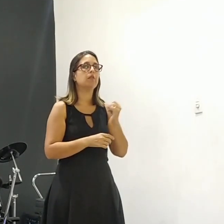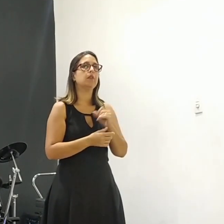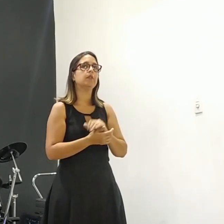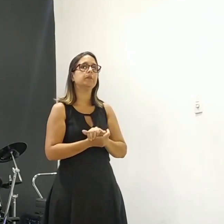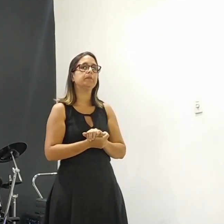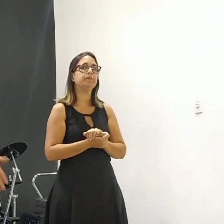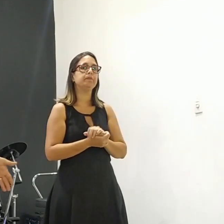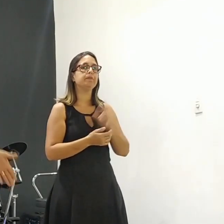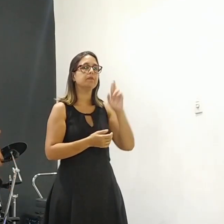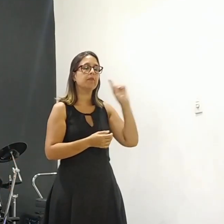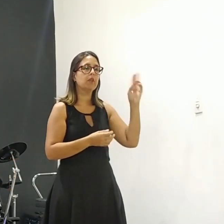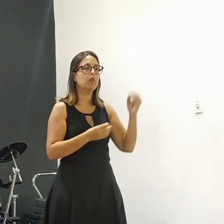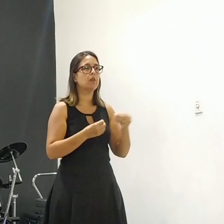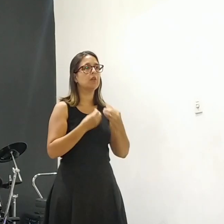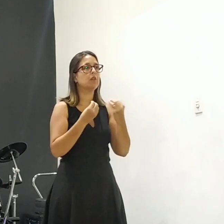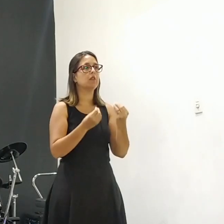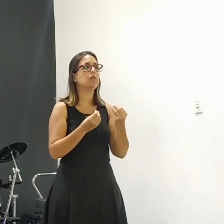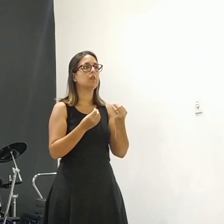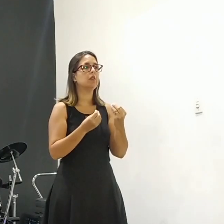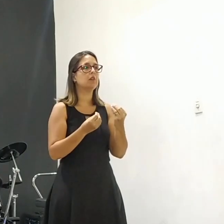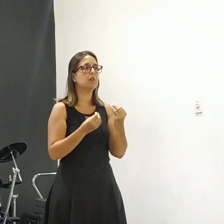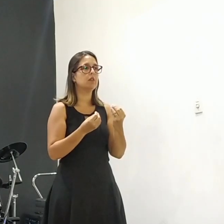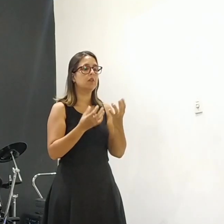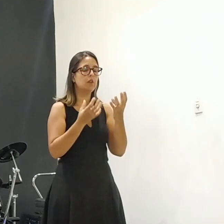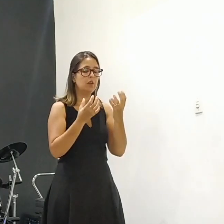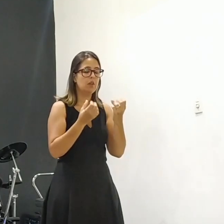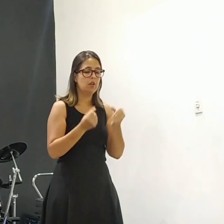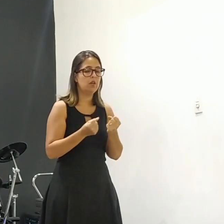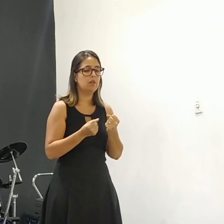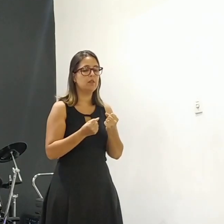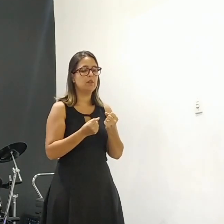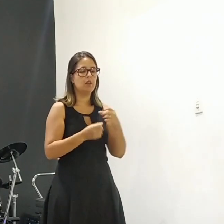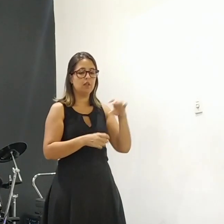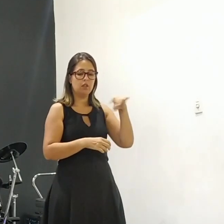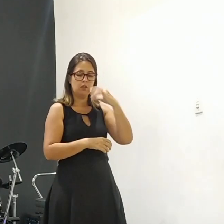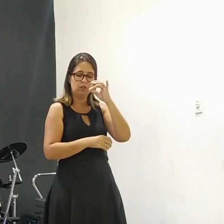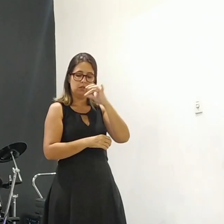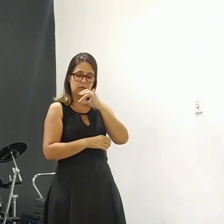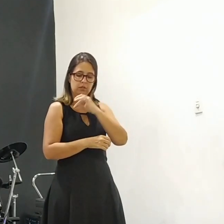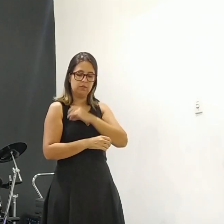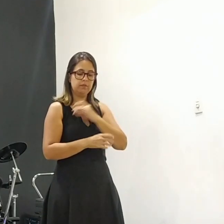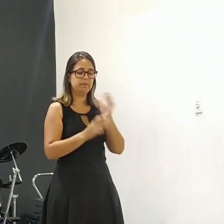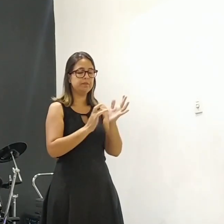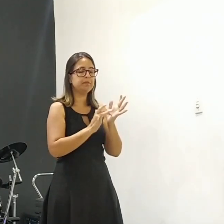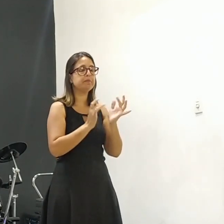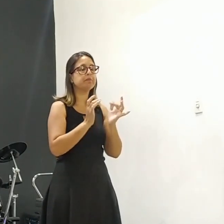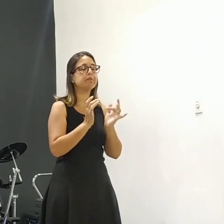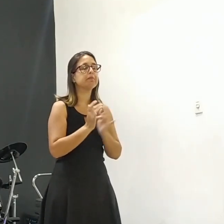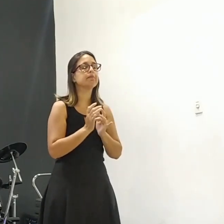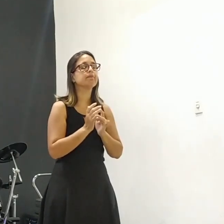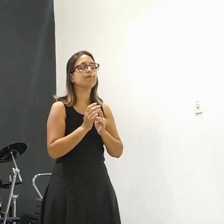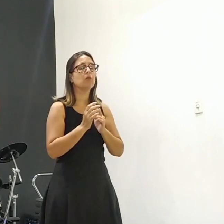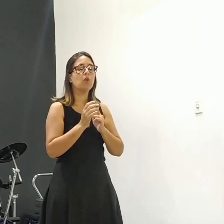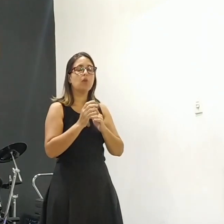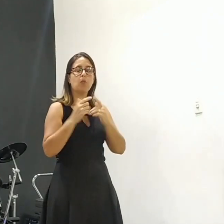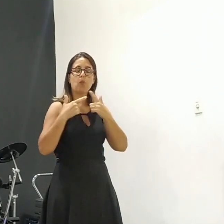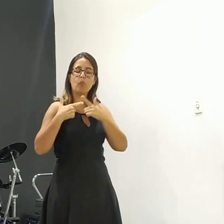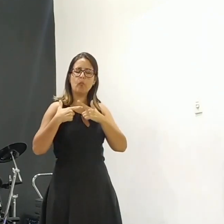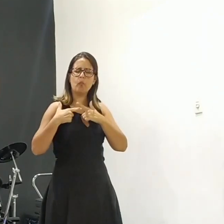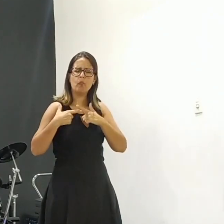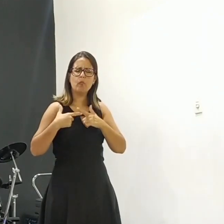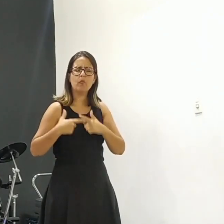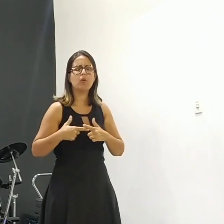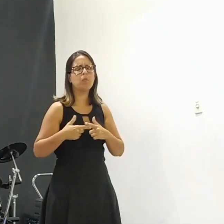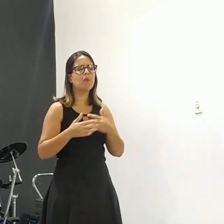Senhor está te dando. Entra nesse rio, deixa esse rio te lavar, deixa esse rio te purificar. Não importa o que